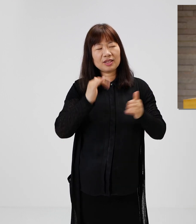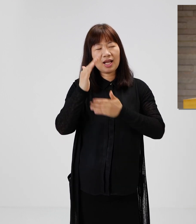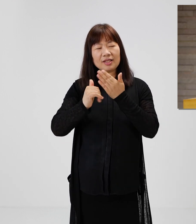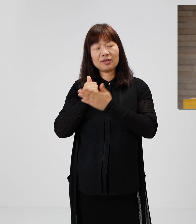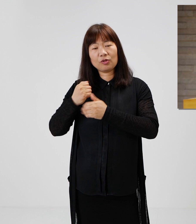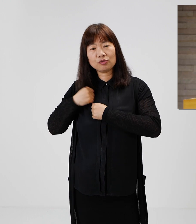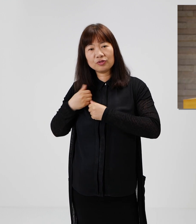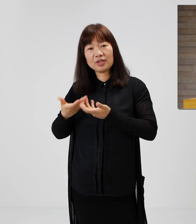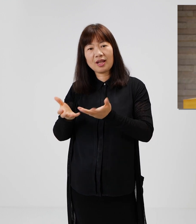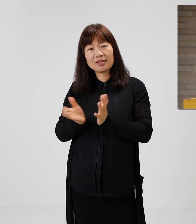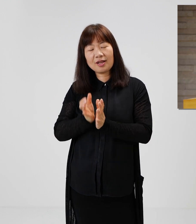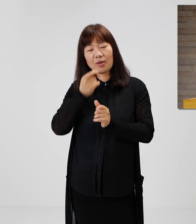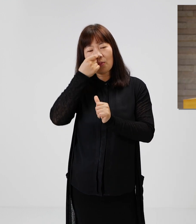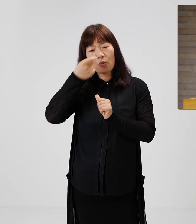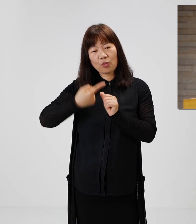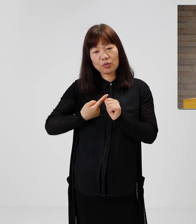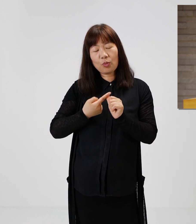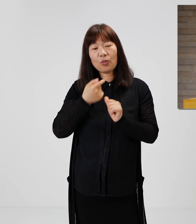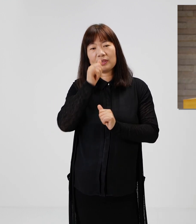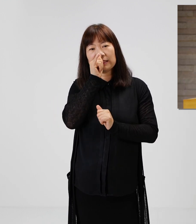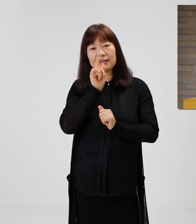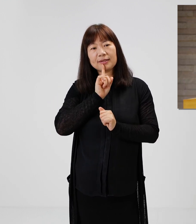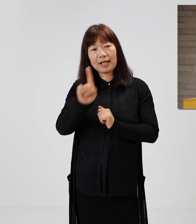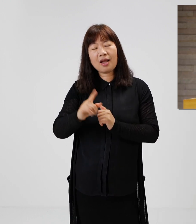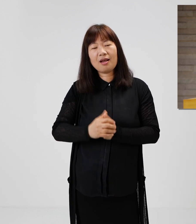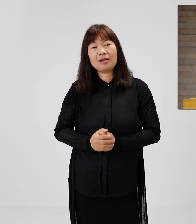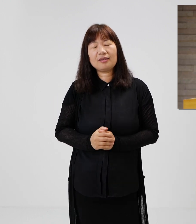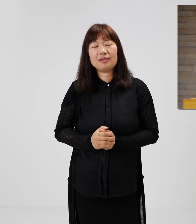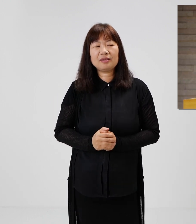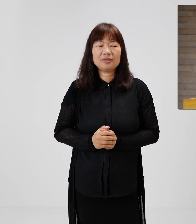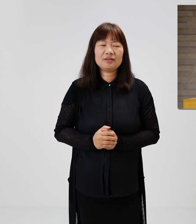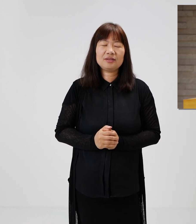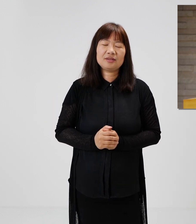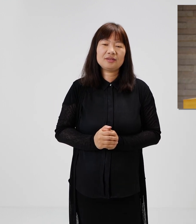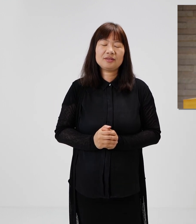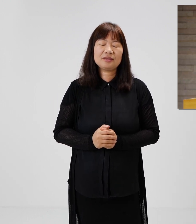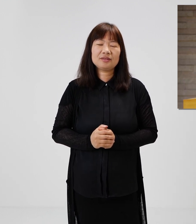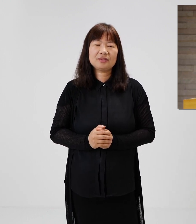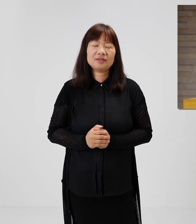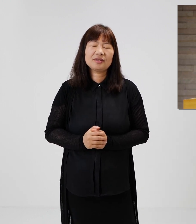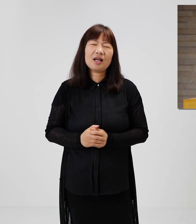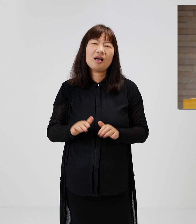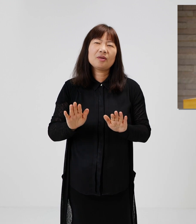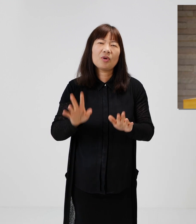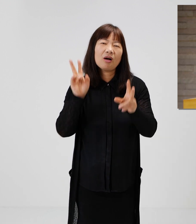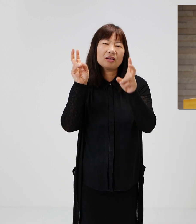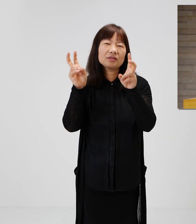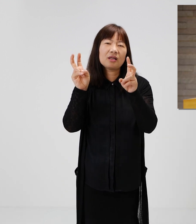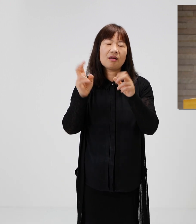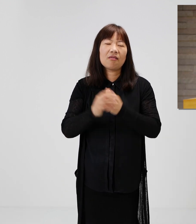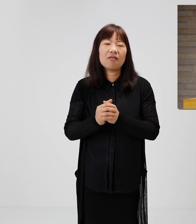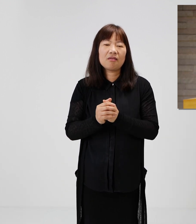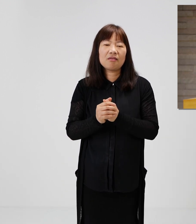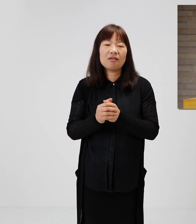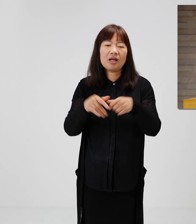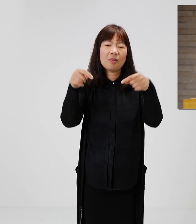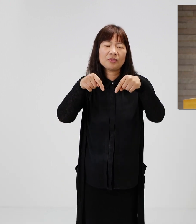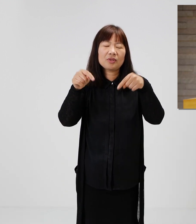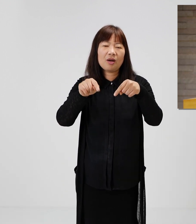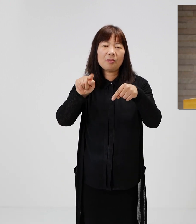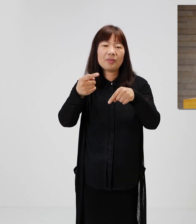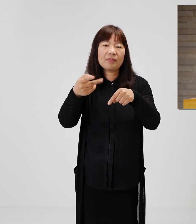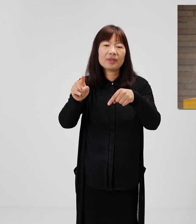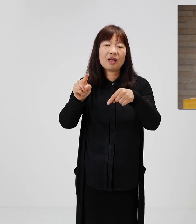군대를 모독하는도다. 그러니까 뭐 어느 회사 이번에 야 면접 몇백 대